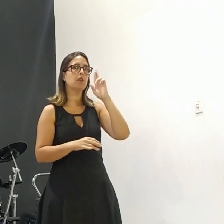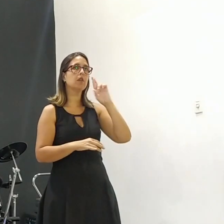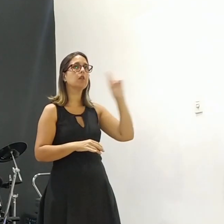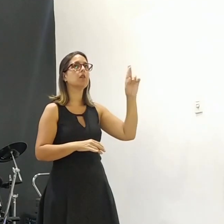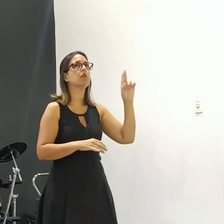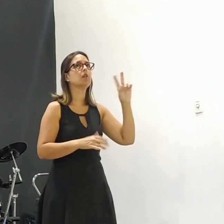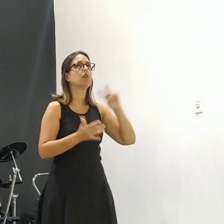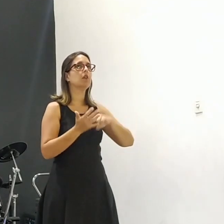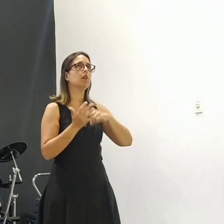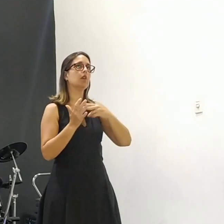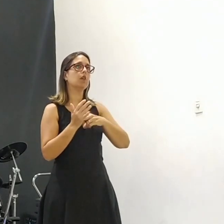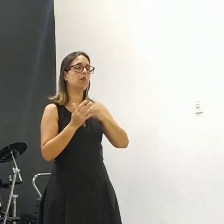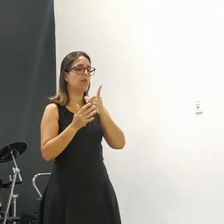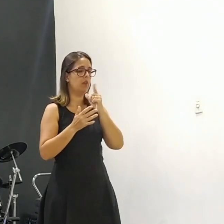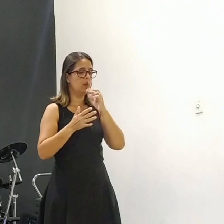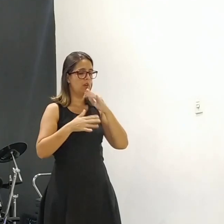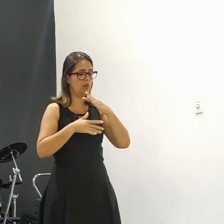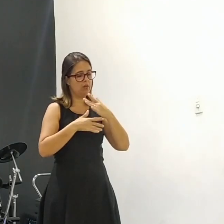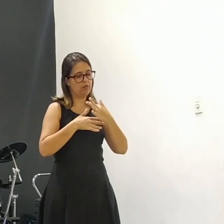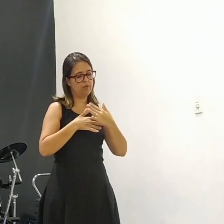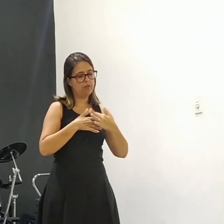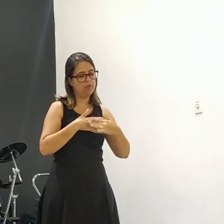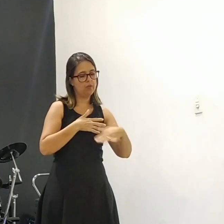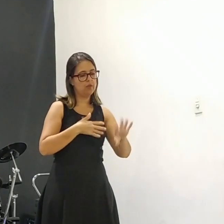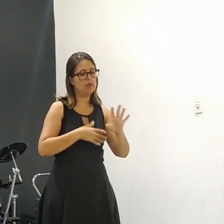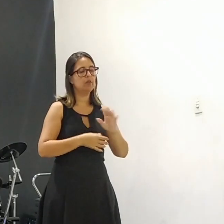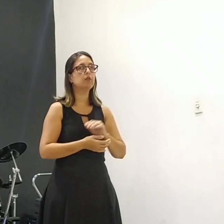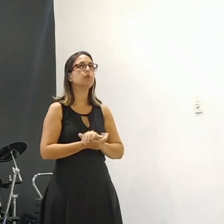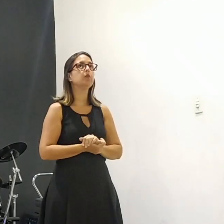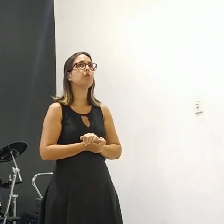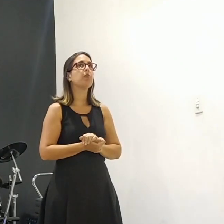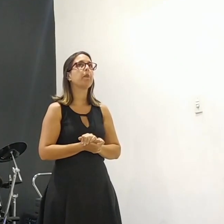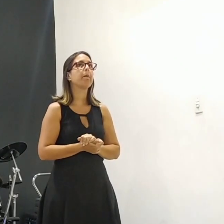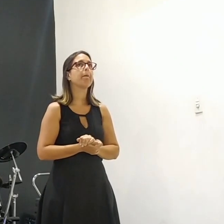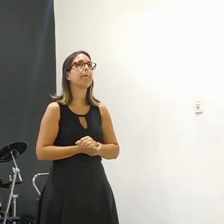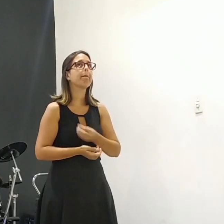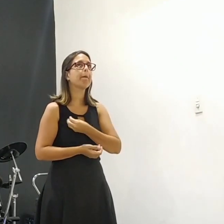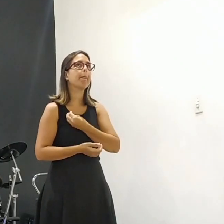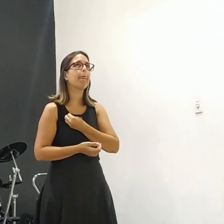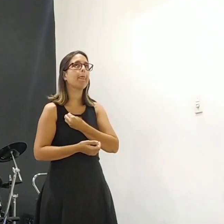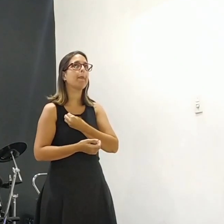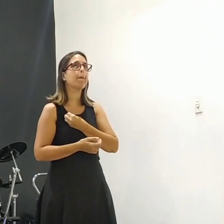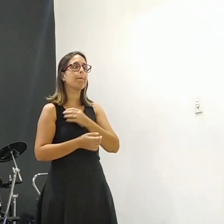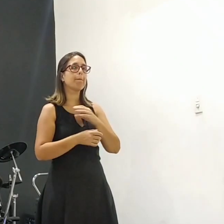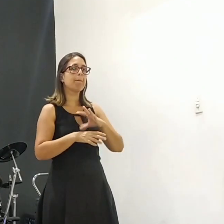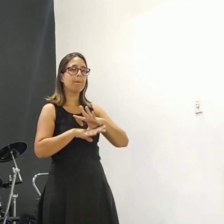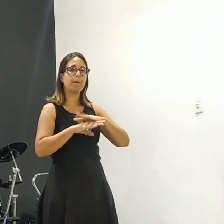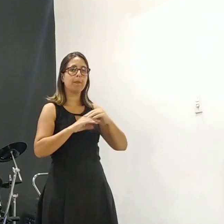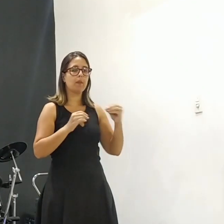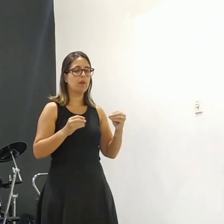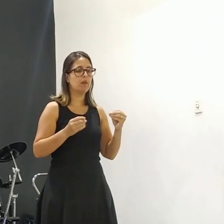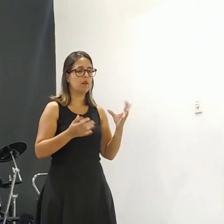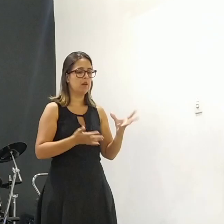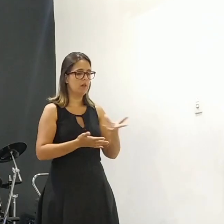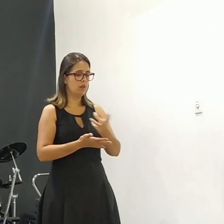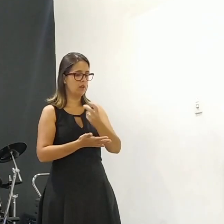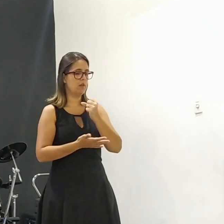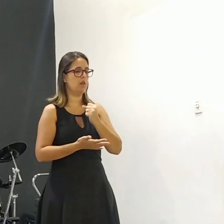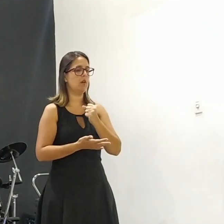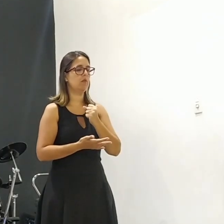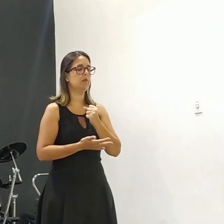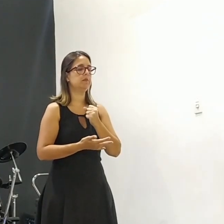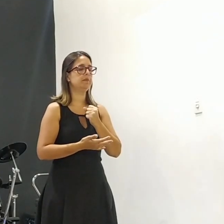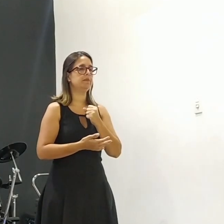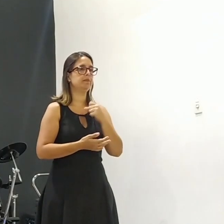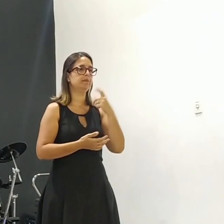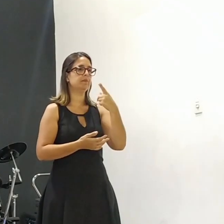a fonte de águas vivas. Sara-me, Senhor, e sararei. Salva-me e serei salvo, porque